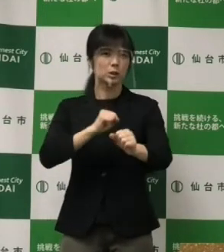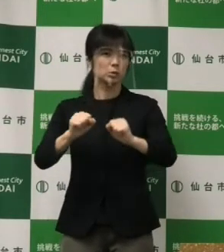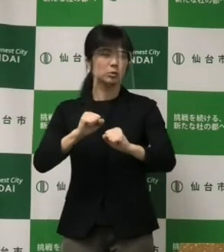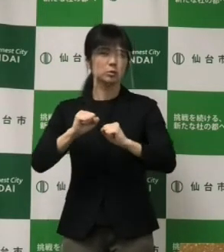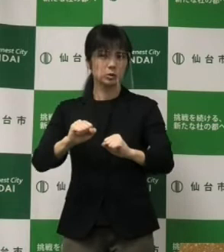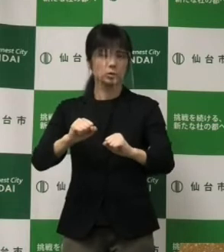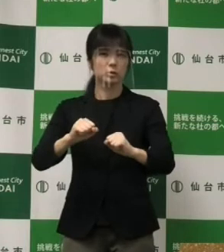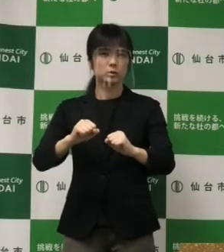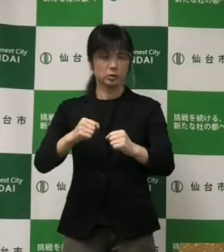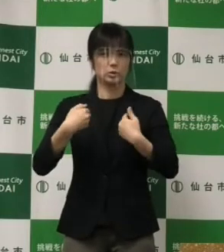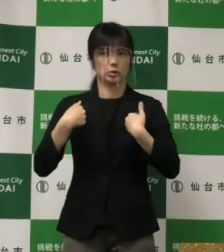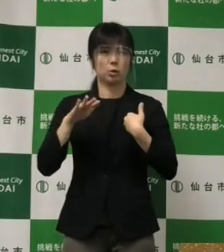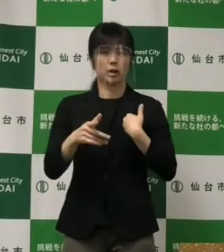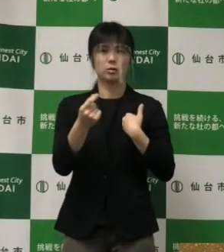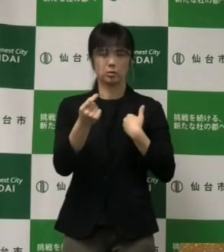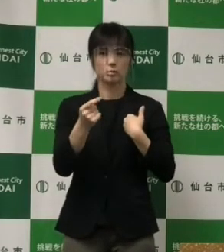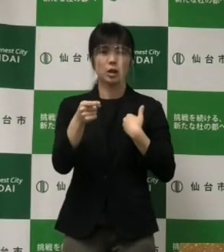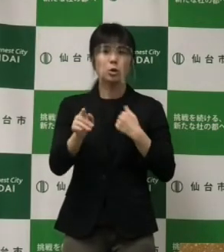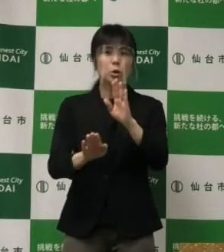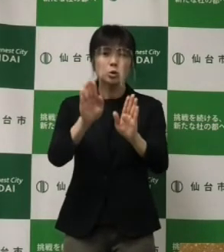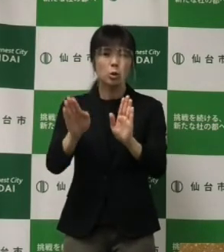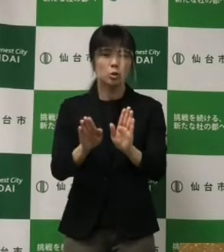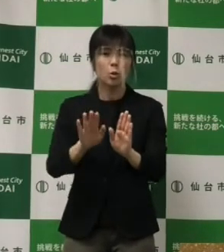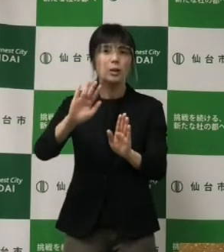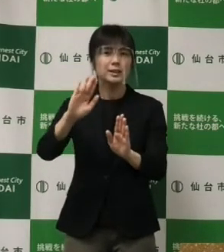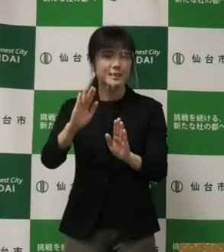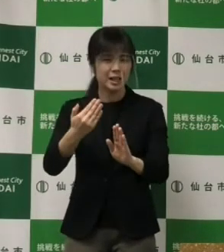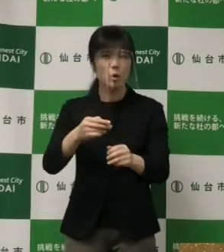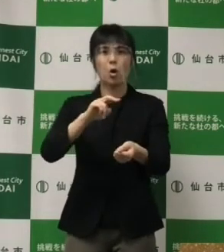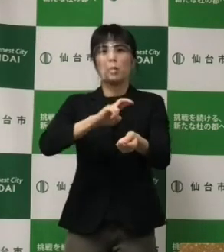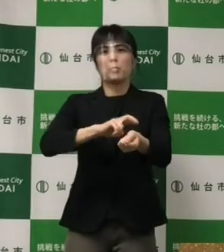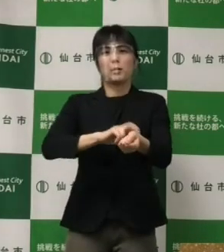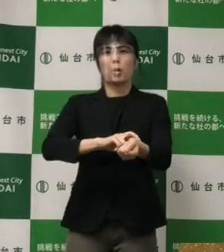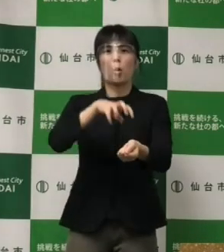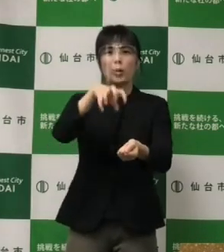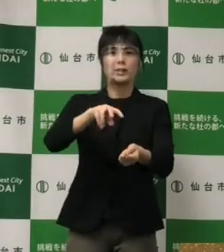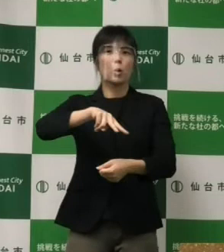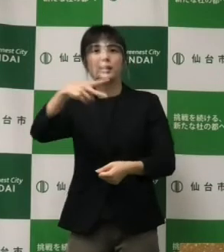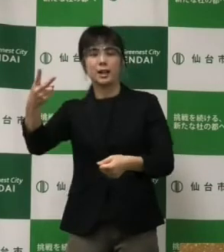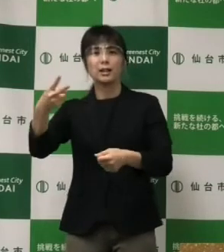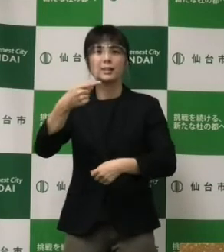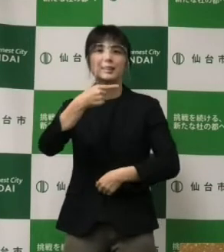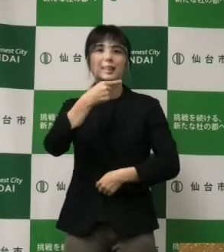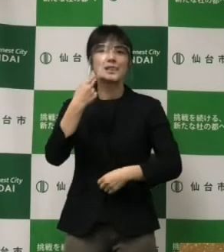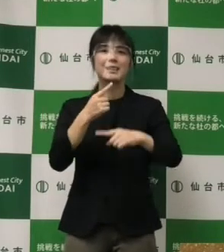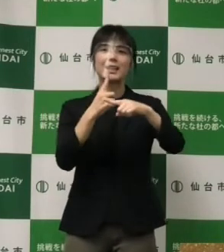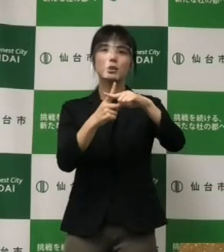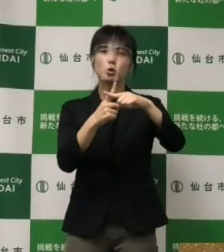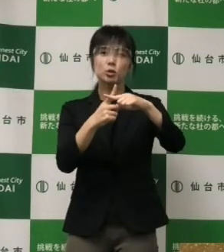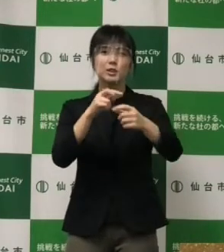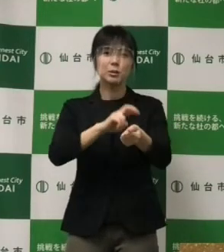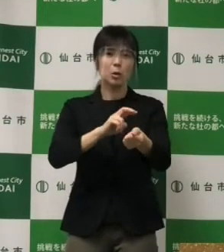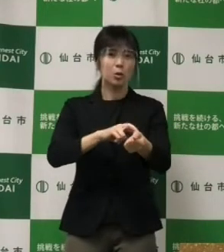あ、赤十字病院の方の移転の話が出ていることに対しては、こうどのようにこう、まあ、整理すればいい